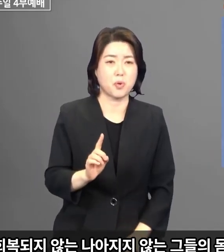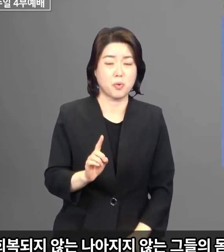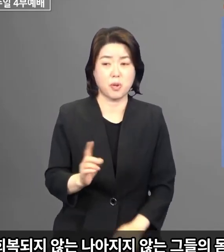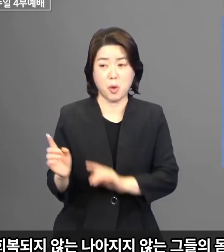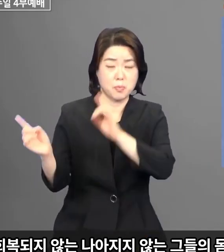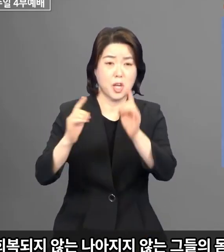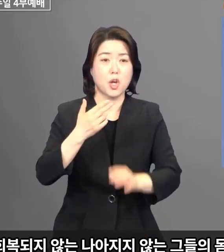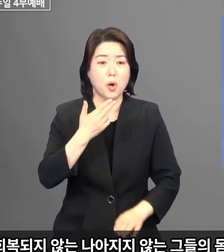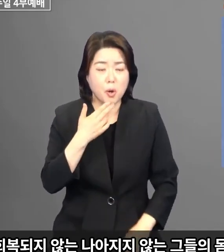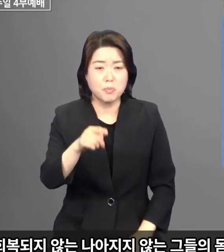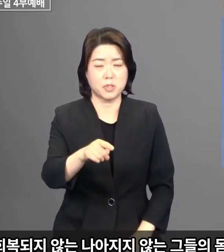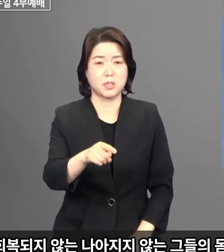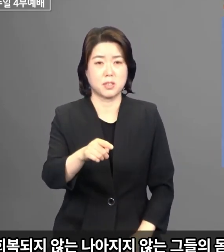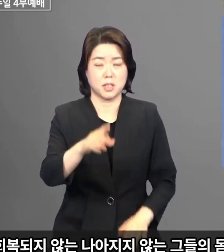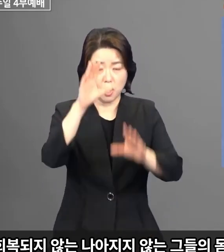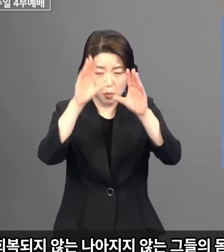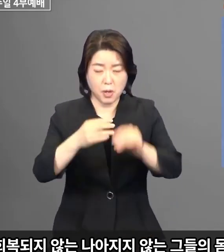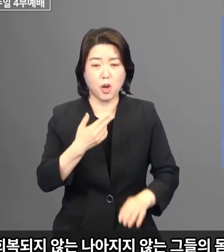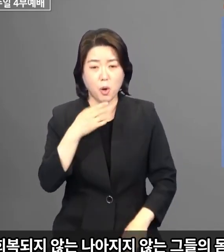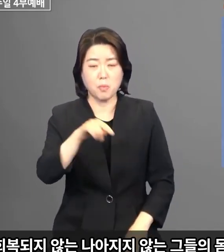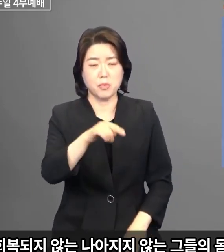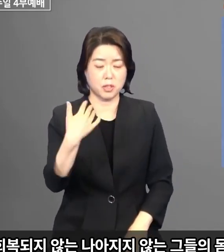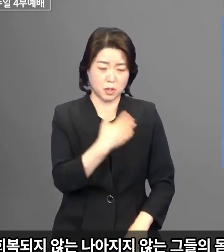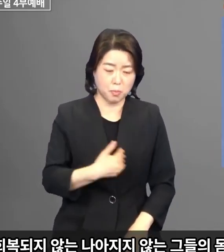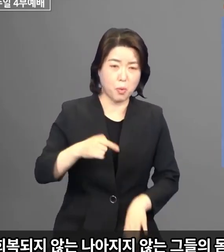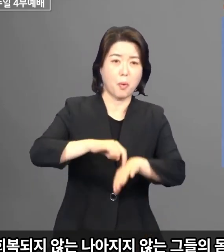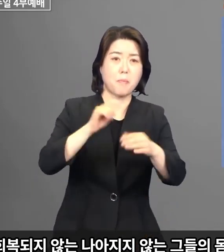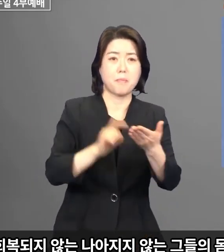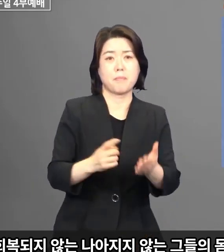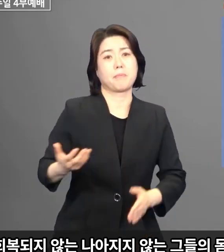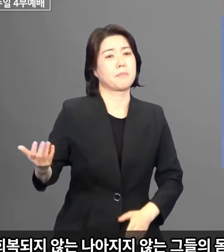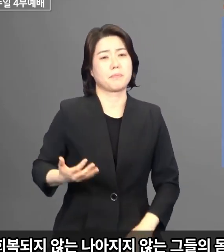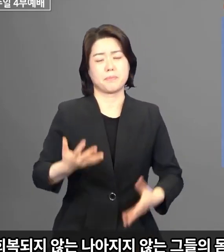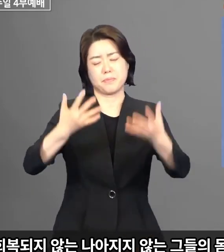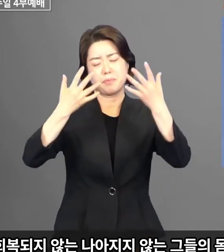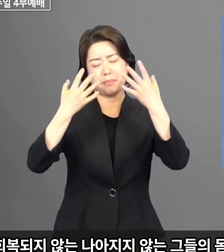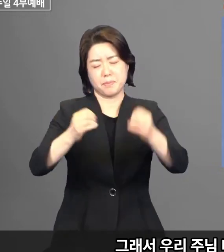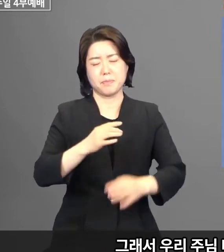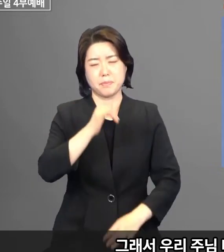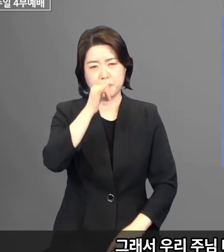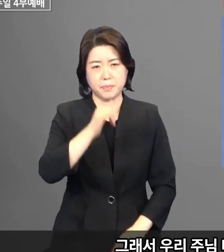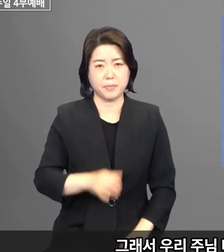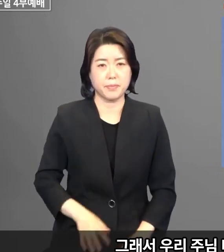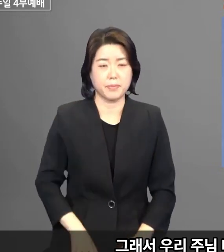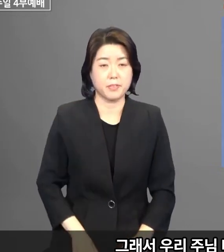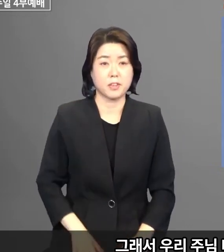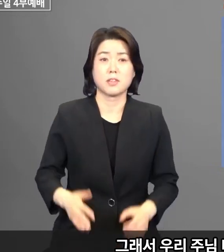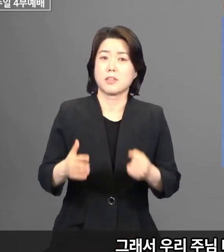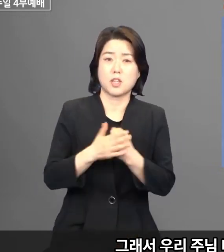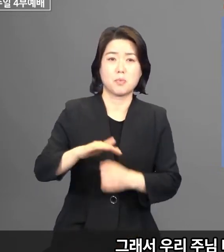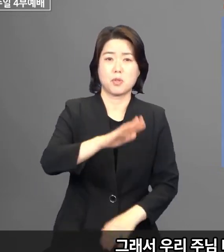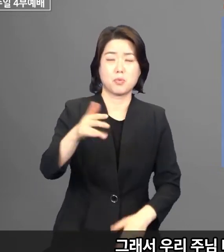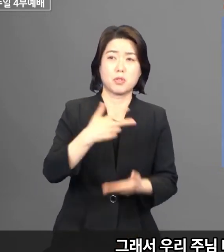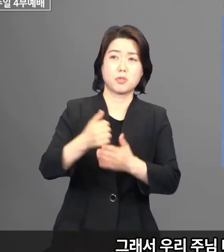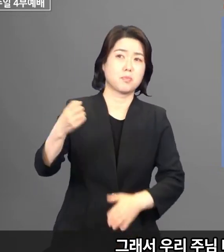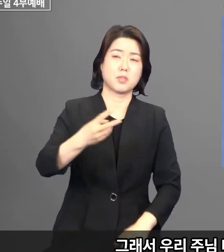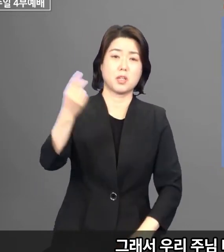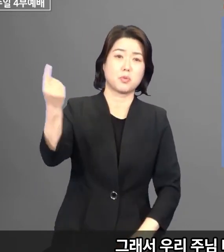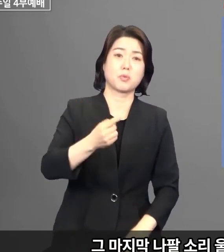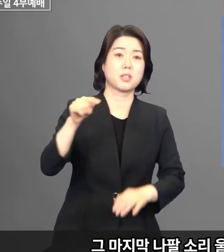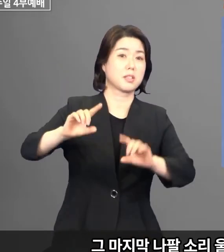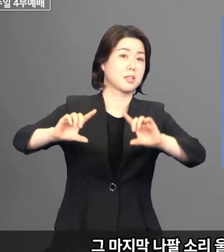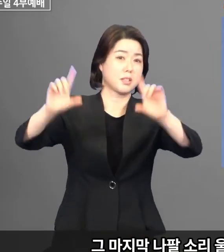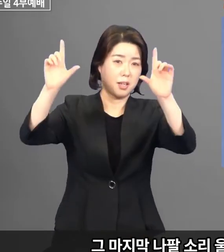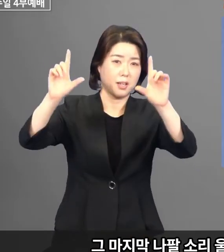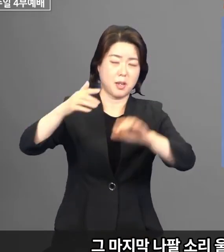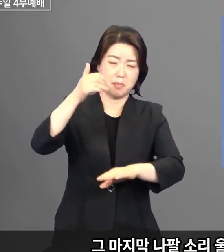회복되지 않는, 나아지지 않는 그들의 몸과 마음의 아픔이 너무나도 많았습니다. 그래서 우리 주님 다시 오시는 그날에,